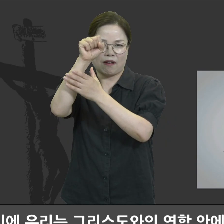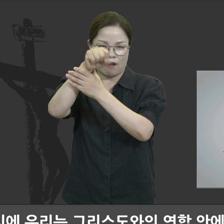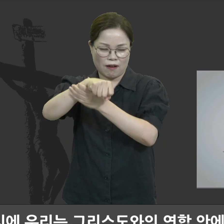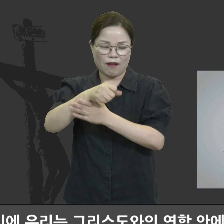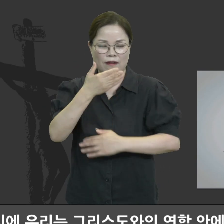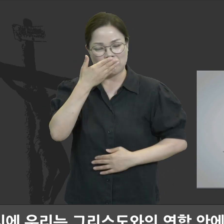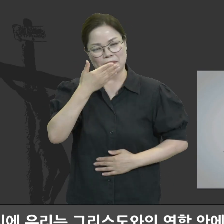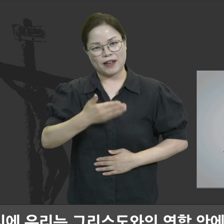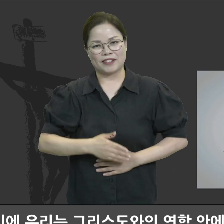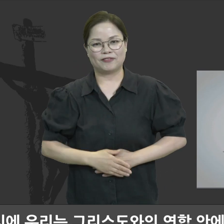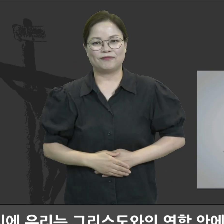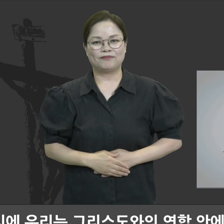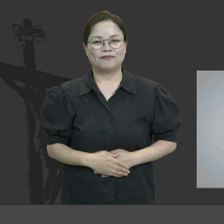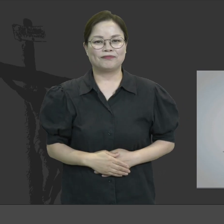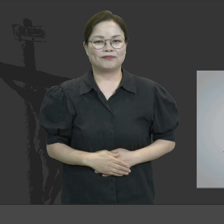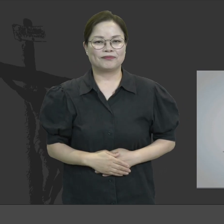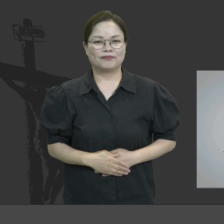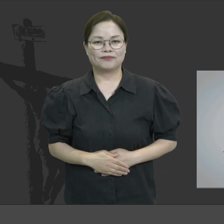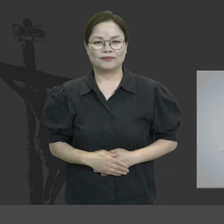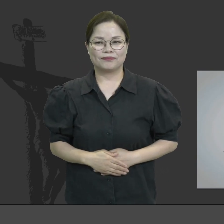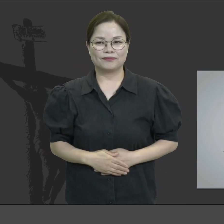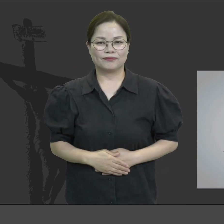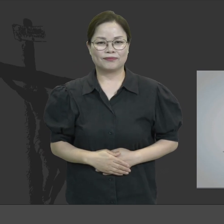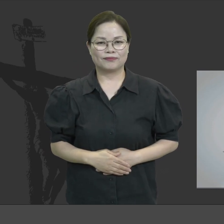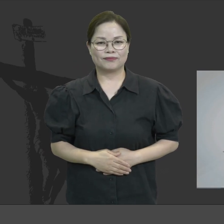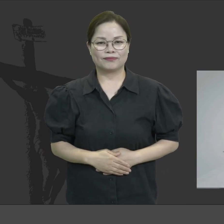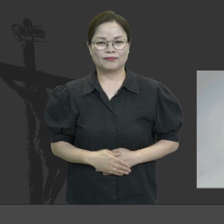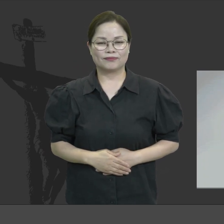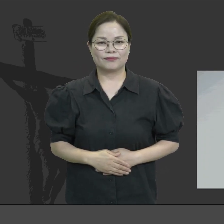열매를 맺을 수 있습니다.